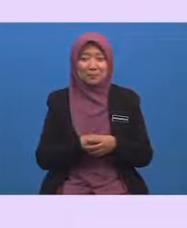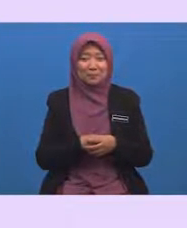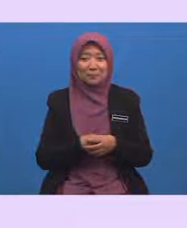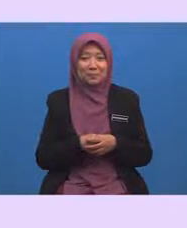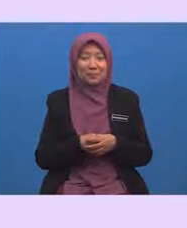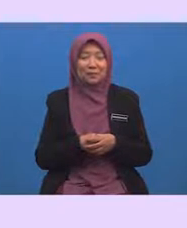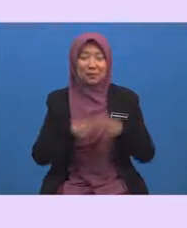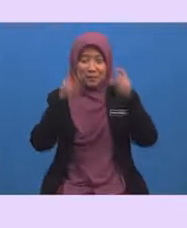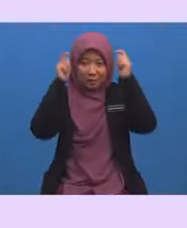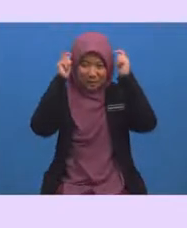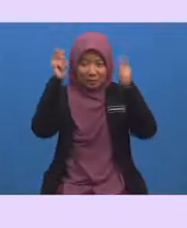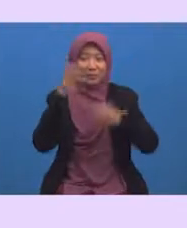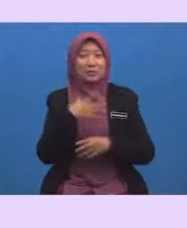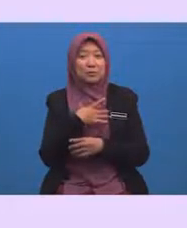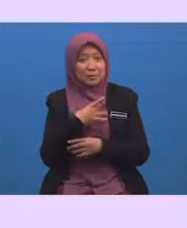Ustazah pun suka.